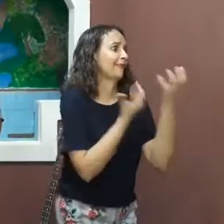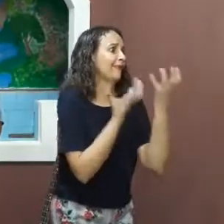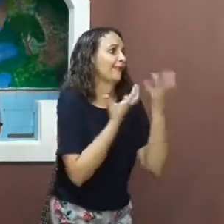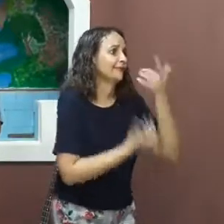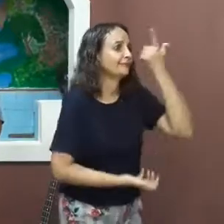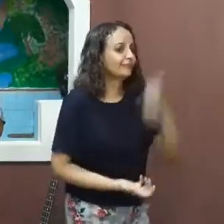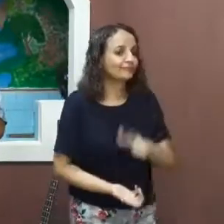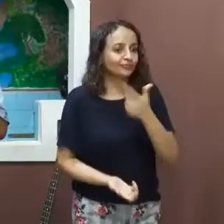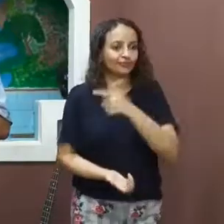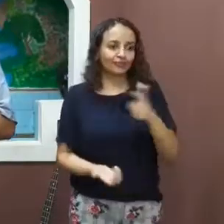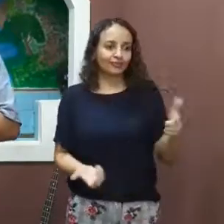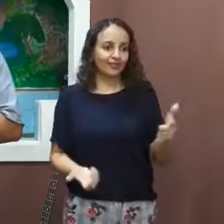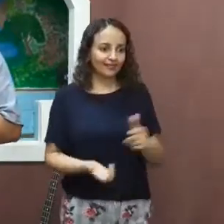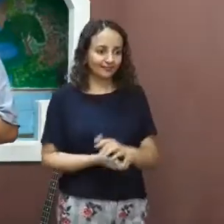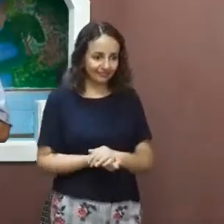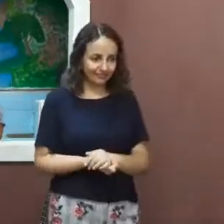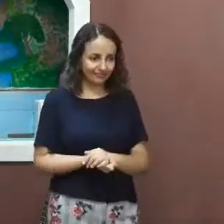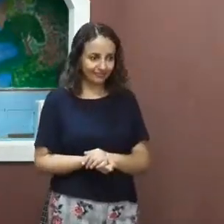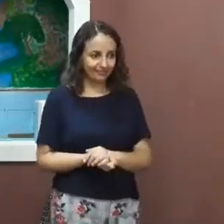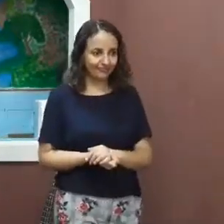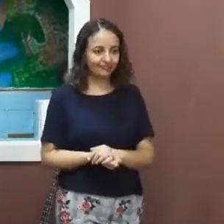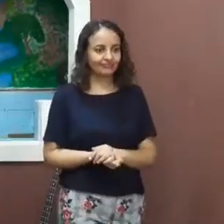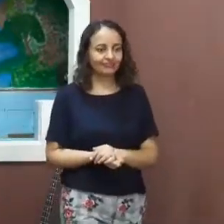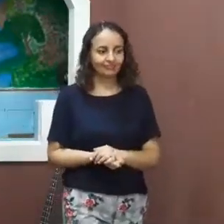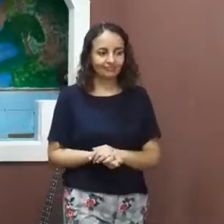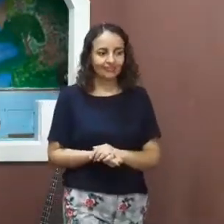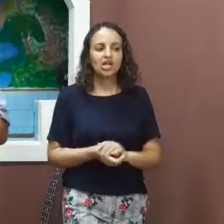Tu sofre.